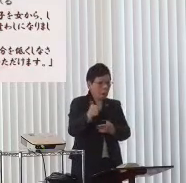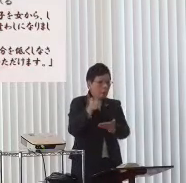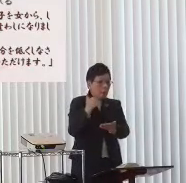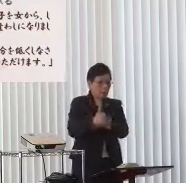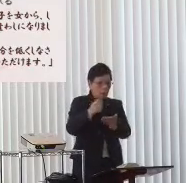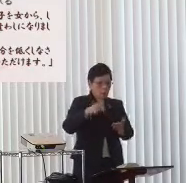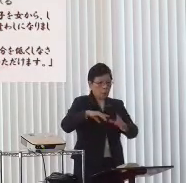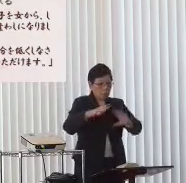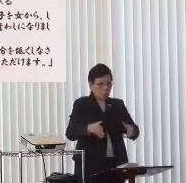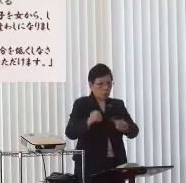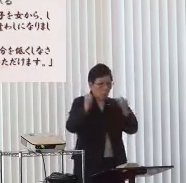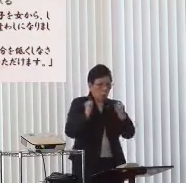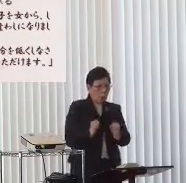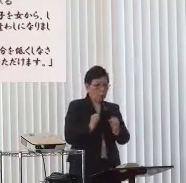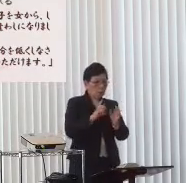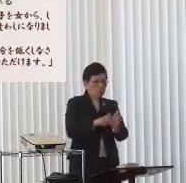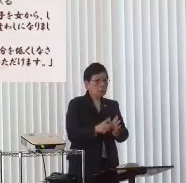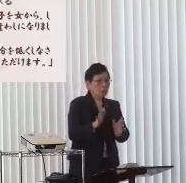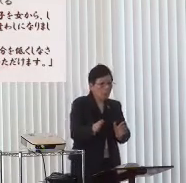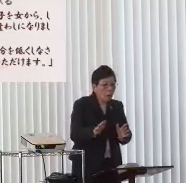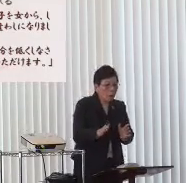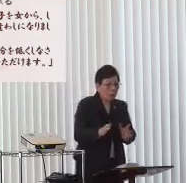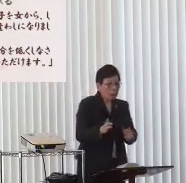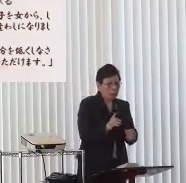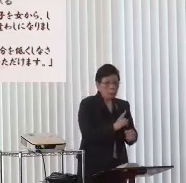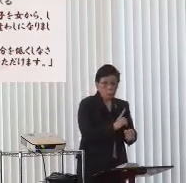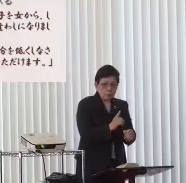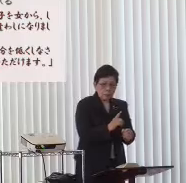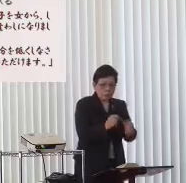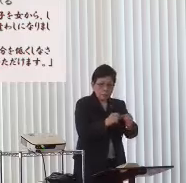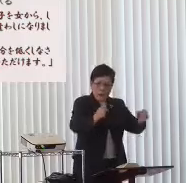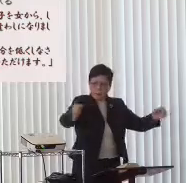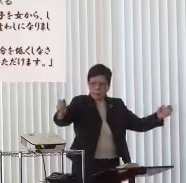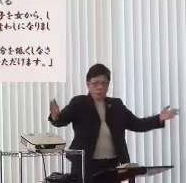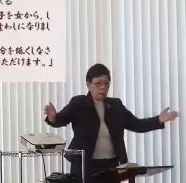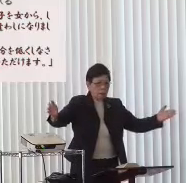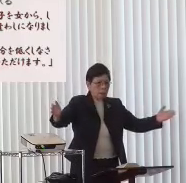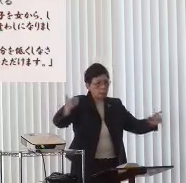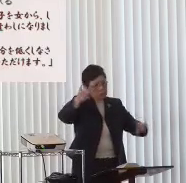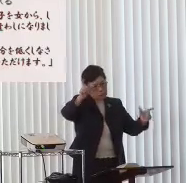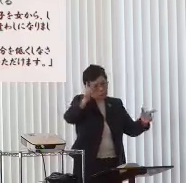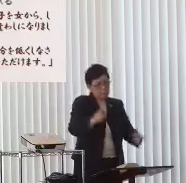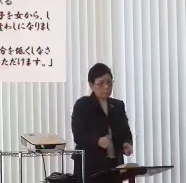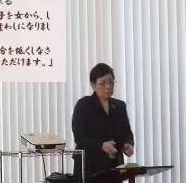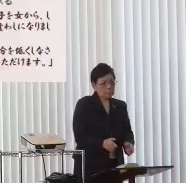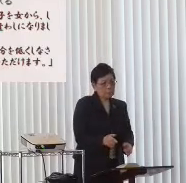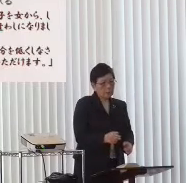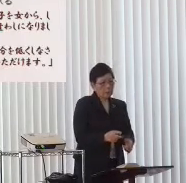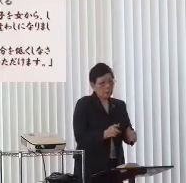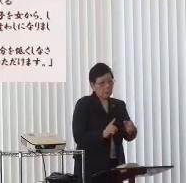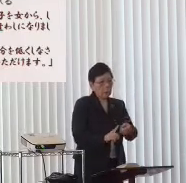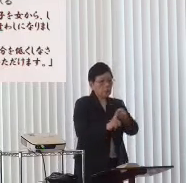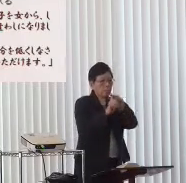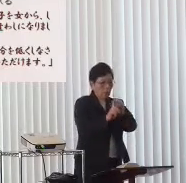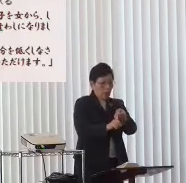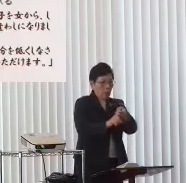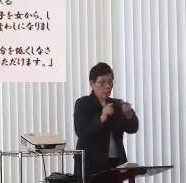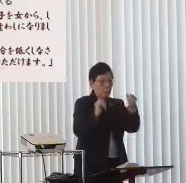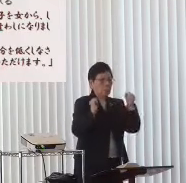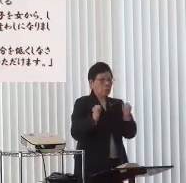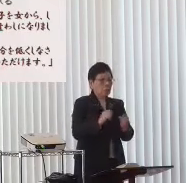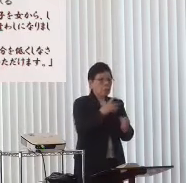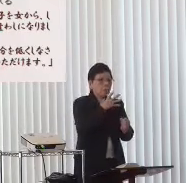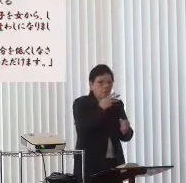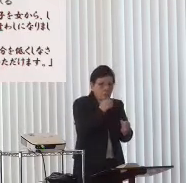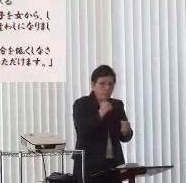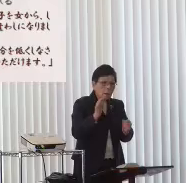スは1年なのか2年か3年なのか、そんなに長い期間ではありませんでしたけれども、それはそのキリストが